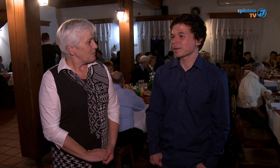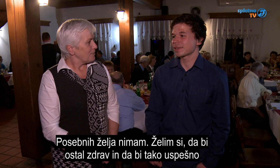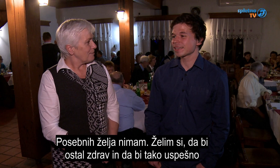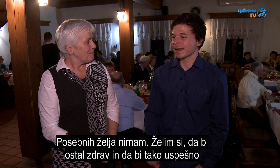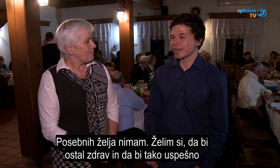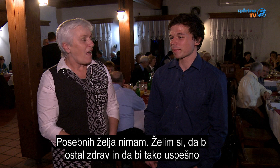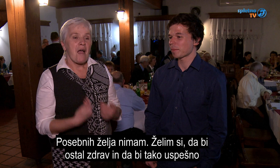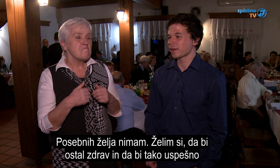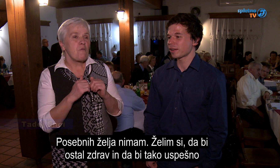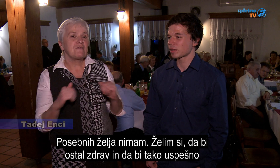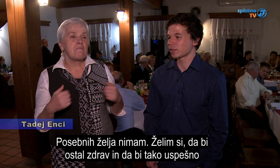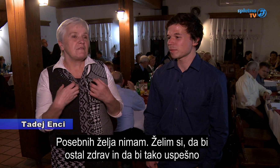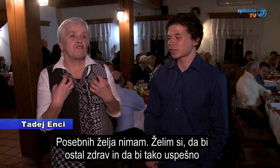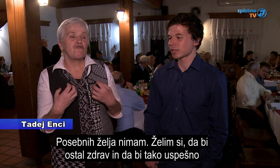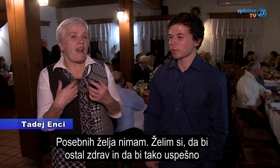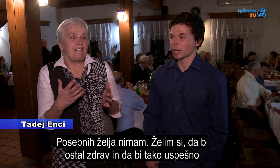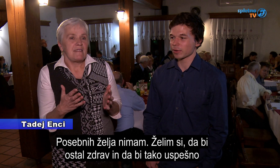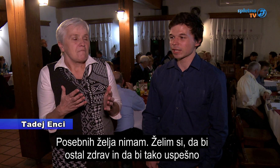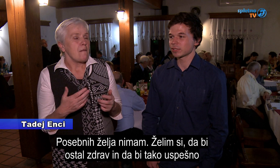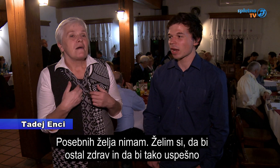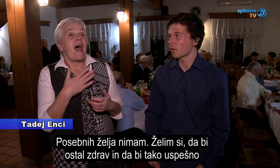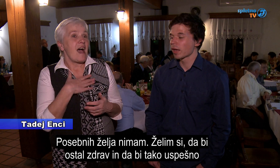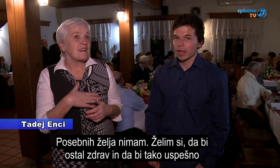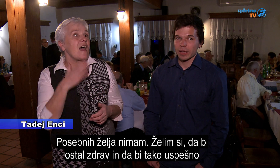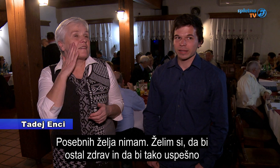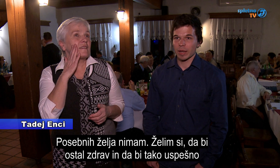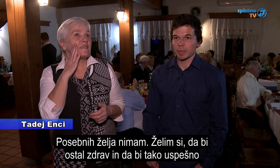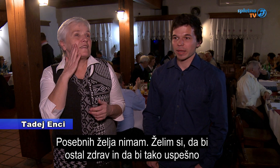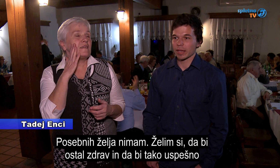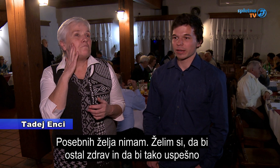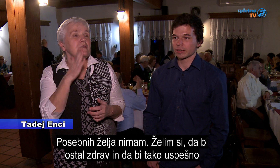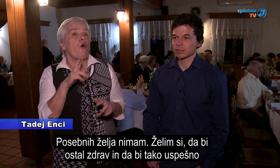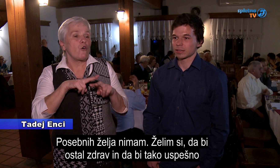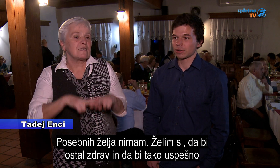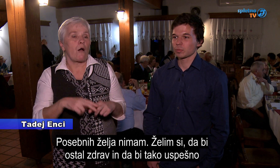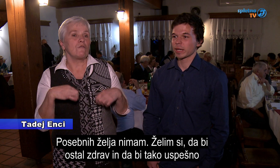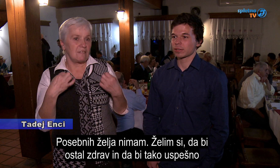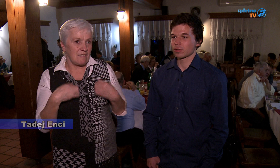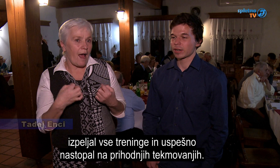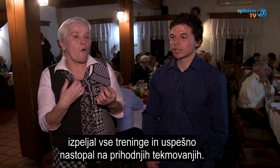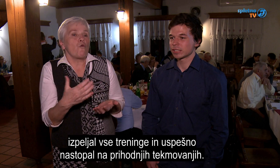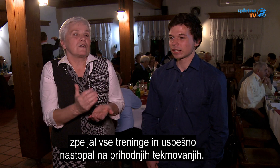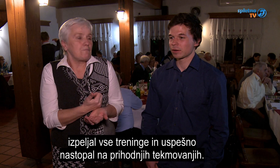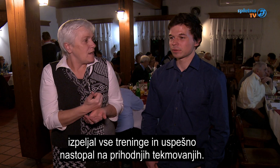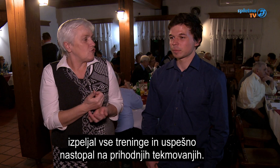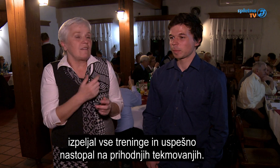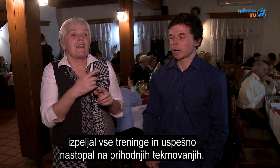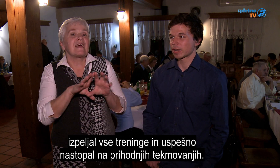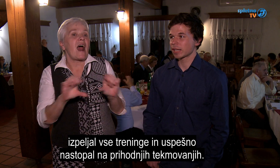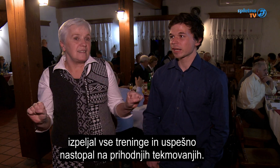Posebni želj nimam, rad želim si samo, da bi ostal zdrav in da bi tako uspešno realiziral plane